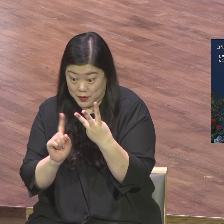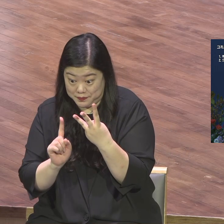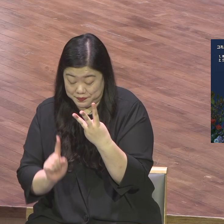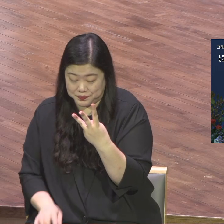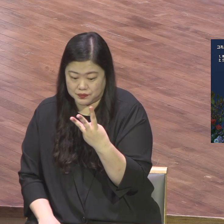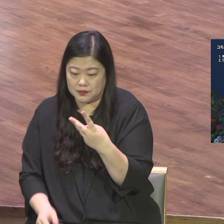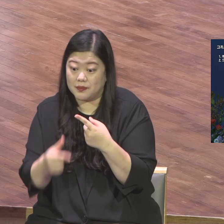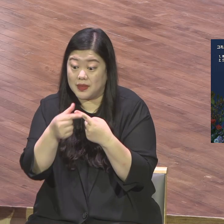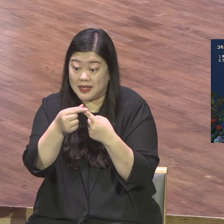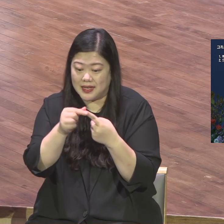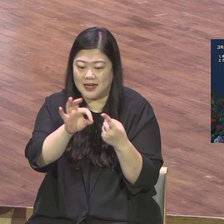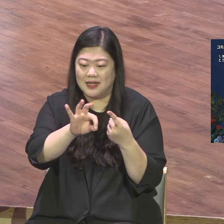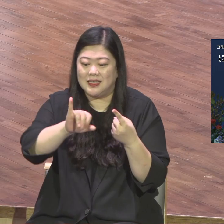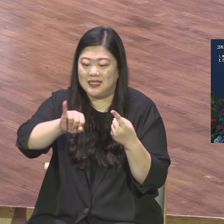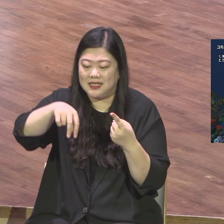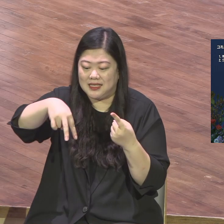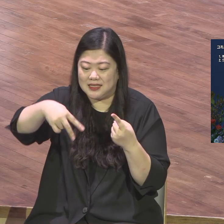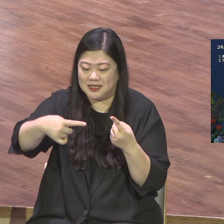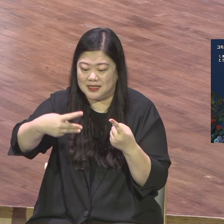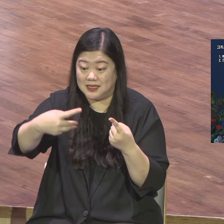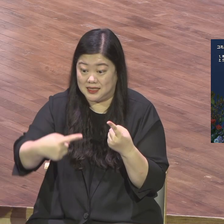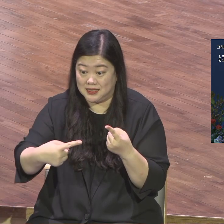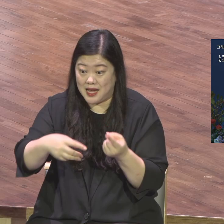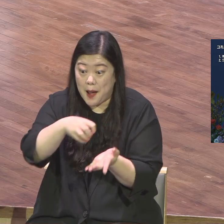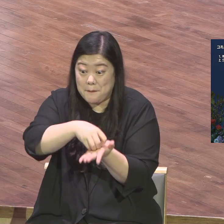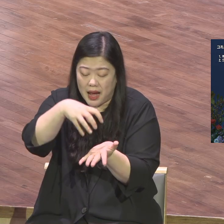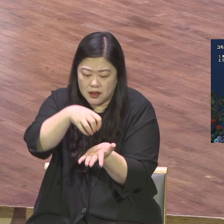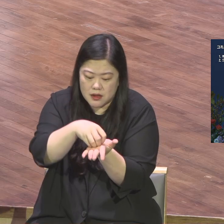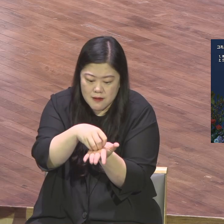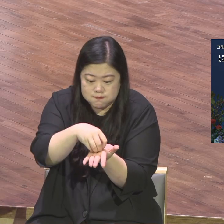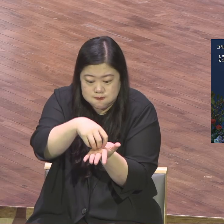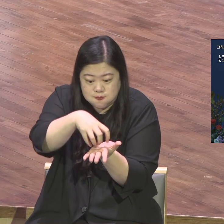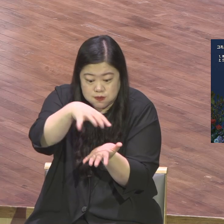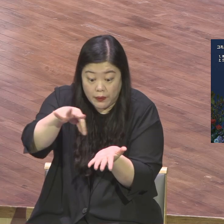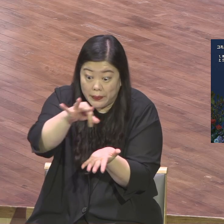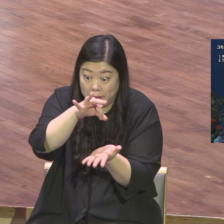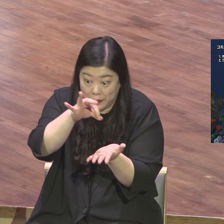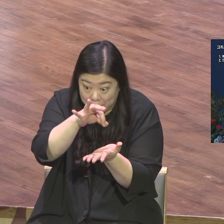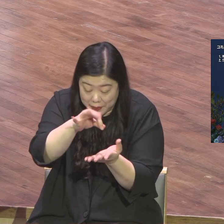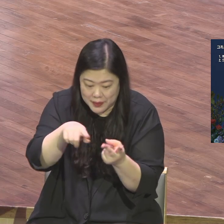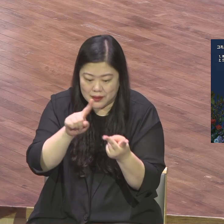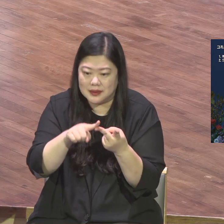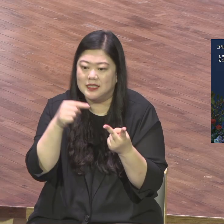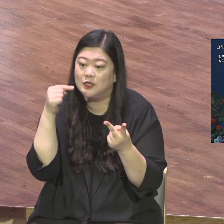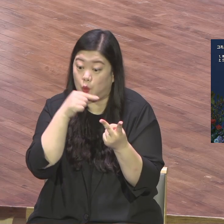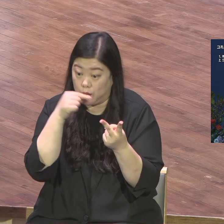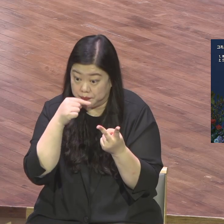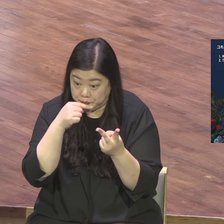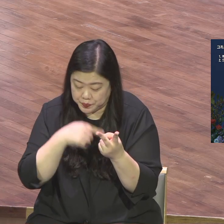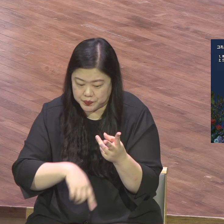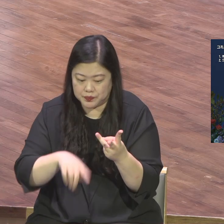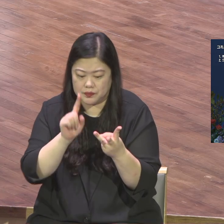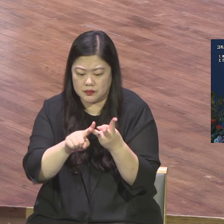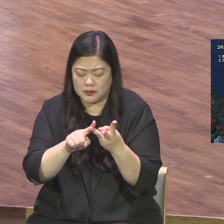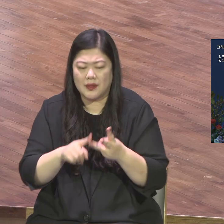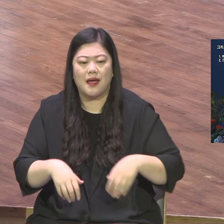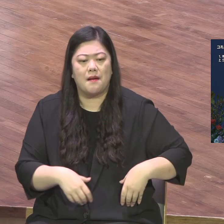그것은 빵에 들어가는 이스트, 그리고 소금, 그리고 망설입니다. 그래서 탈무드에 나온